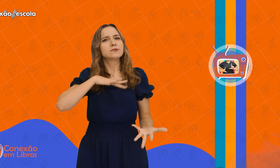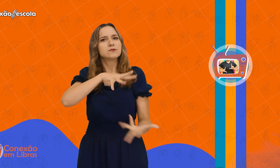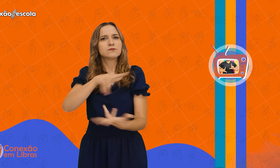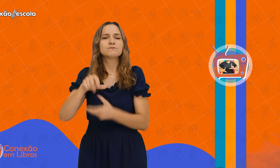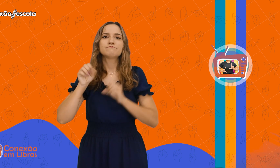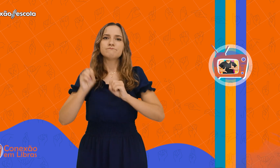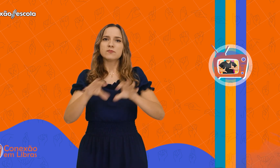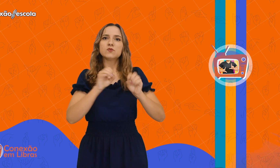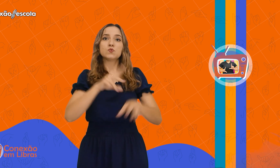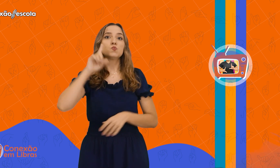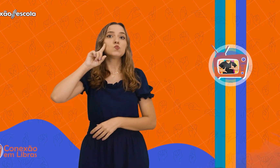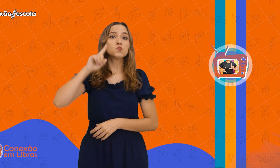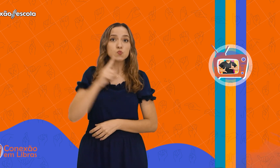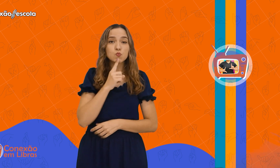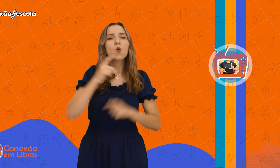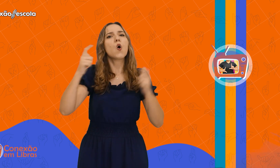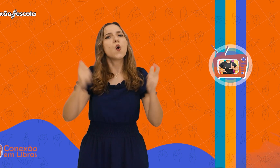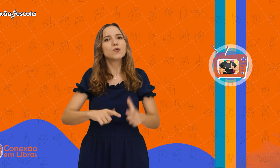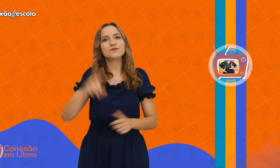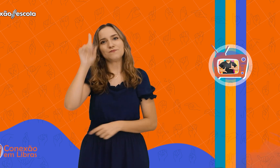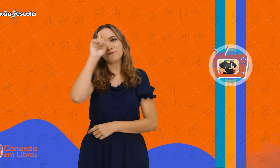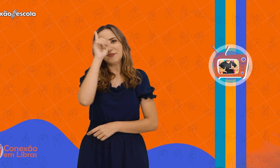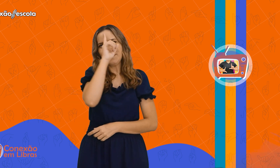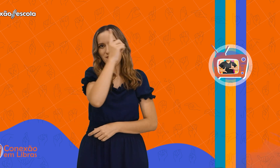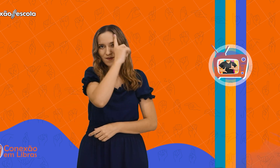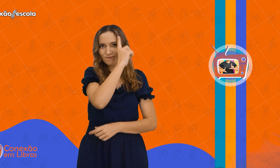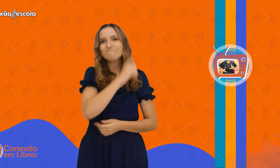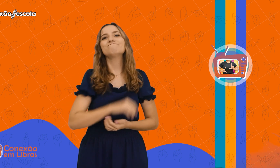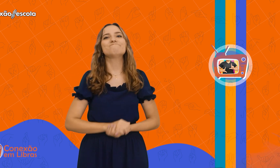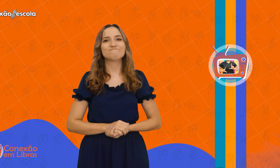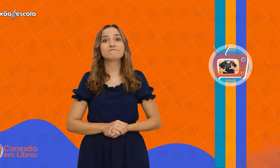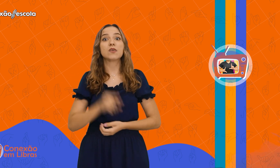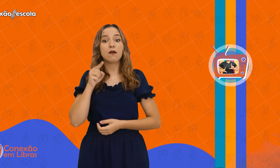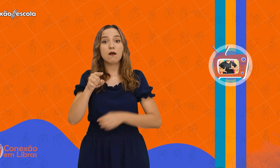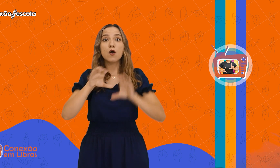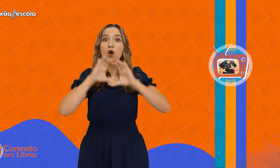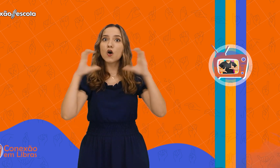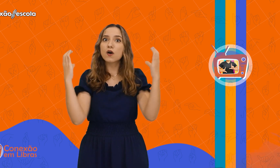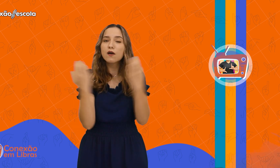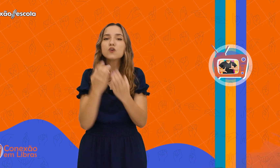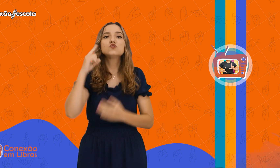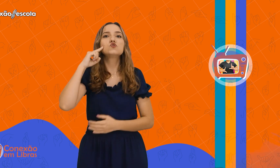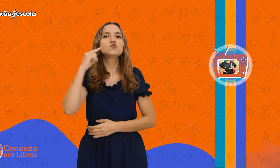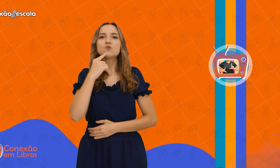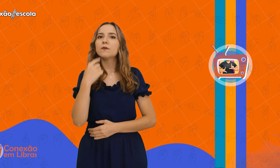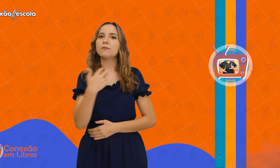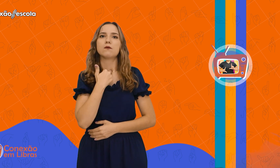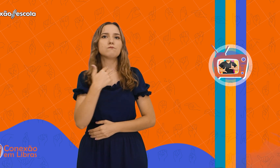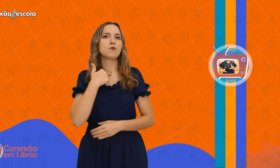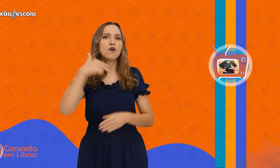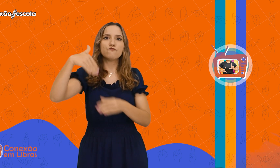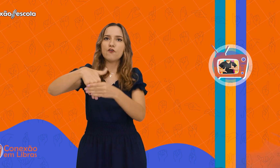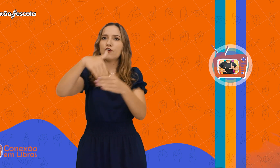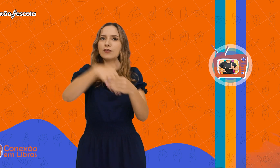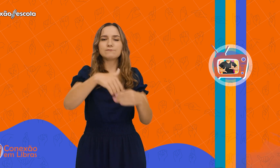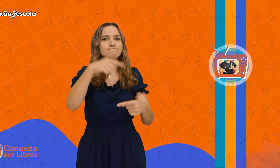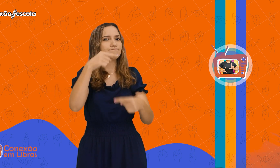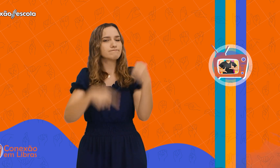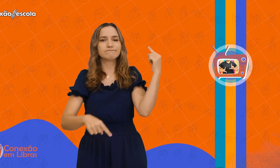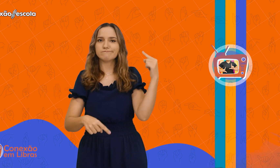de Surdos, em Milão. Neste congresso, os surdos foram proibidos de participar da votação